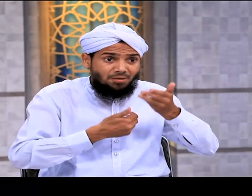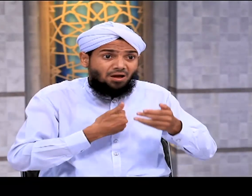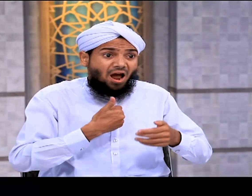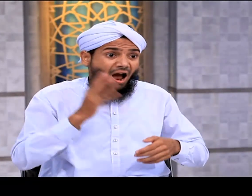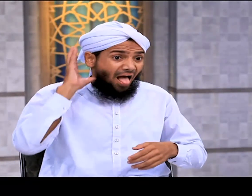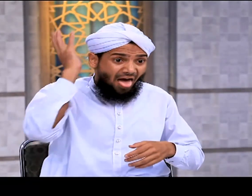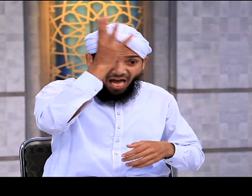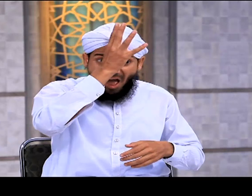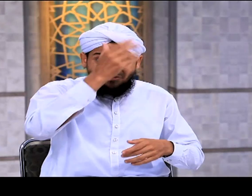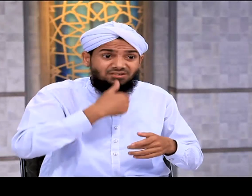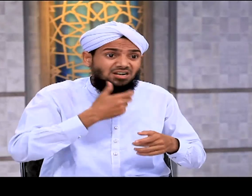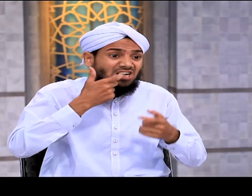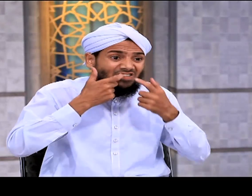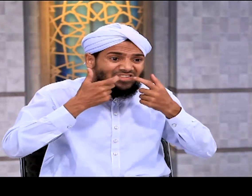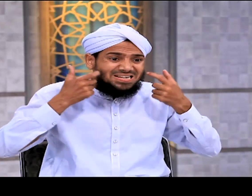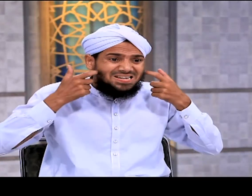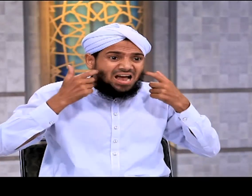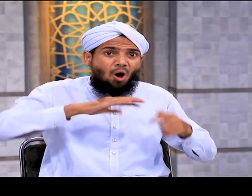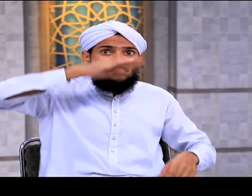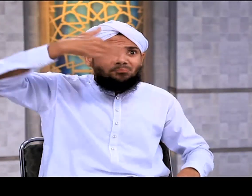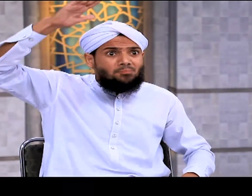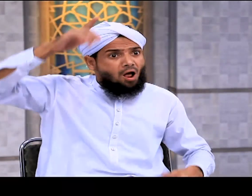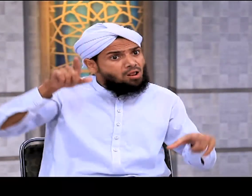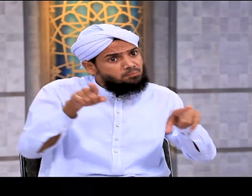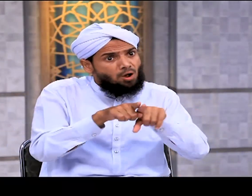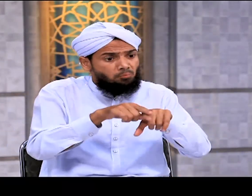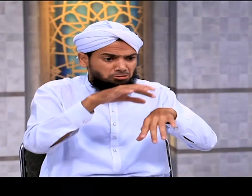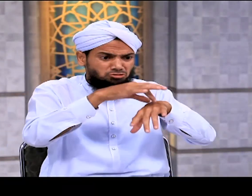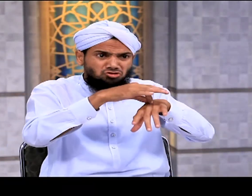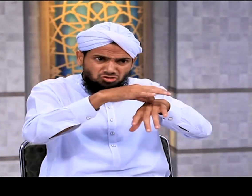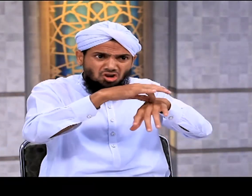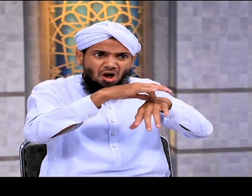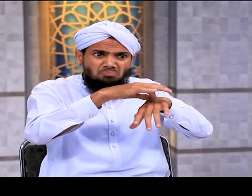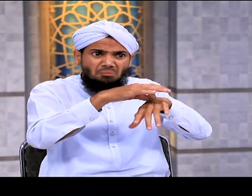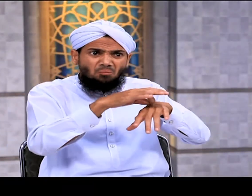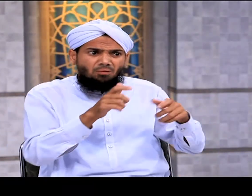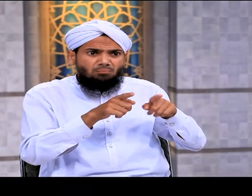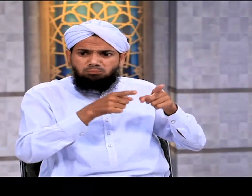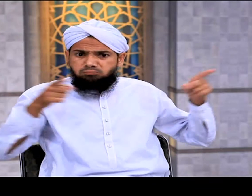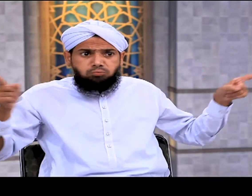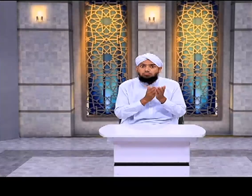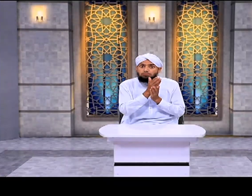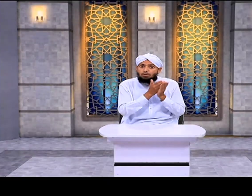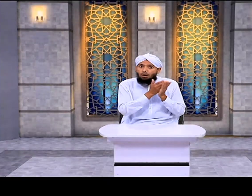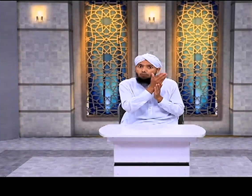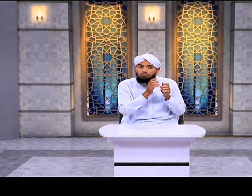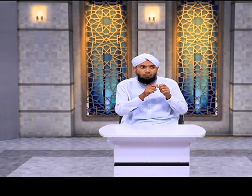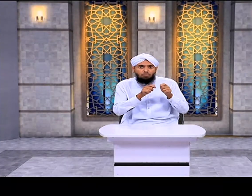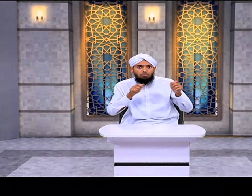احد پہاڑ کے برابر ہوگی اور اس کے جسم کی جلد 3 دن کی مسافت کے برابر ہوگی۔ آہ، اہل